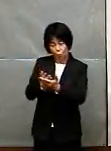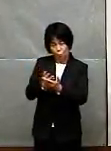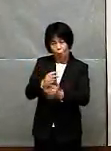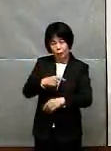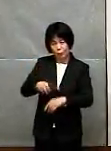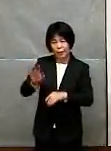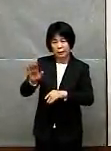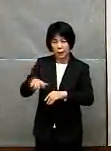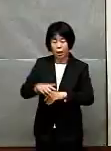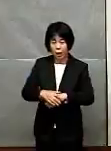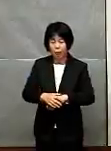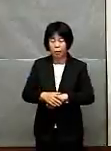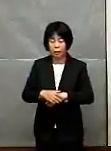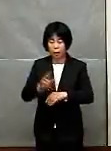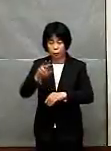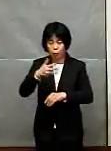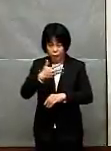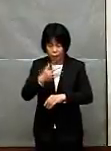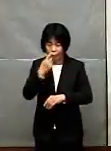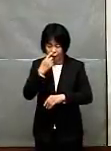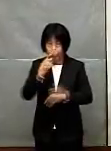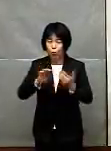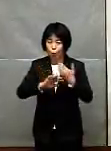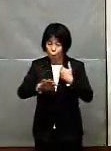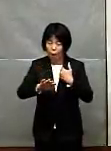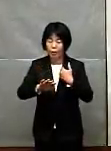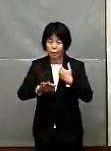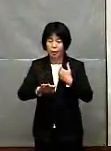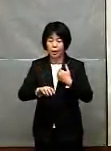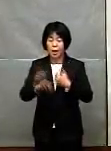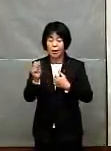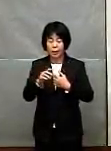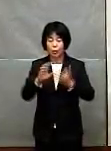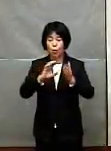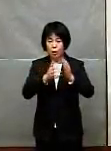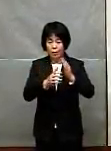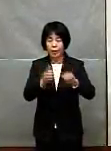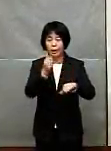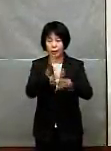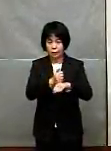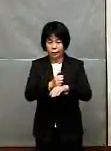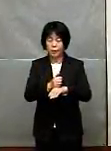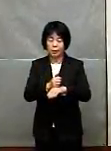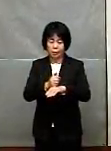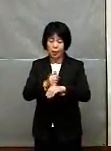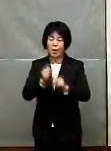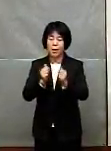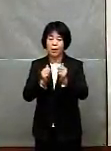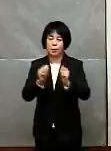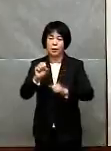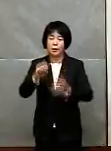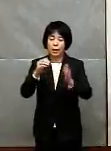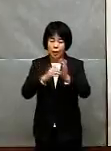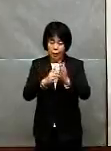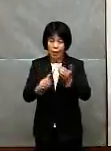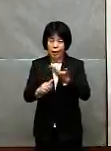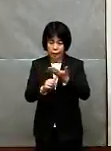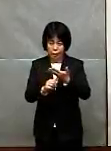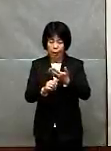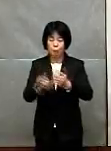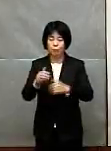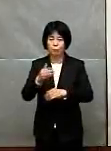。当日は私のほかに、達増岩手県知事、佐竹秋田県知事、青